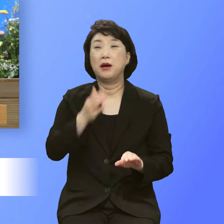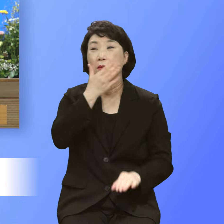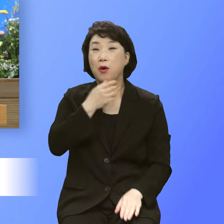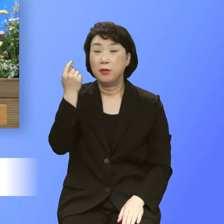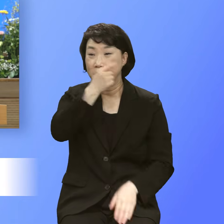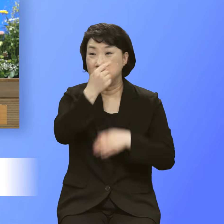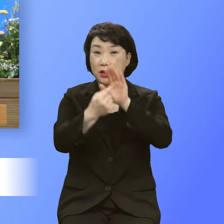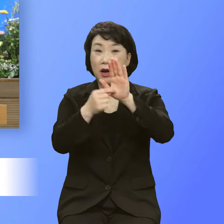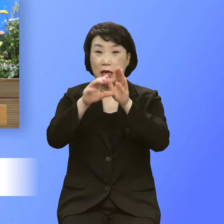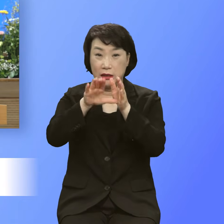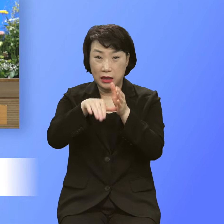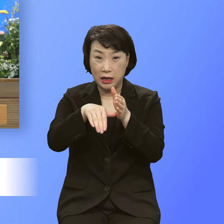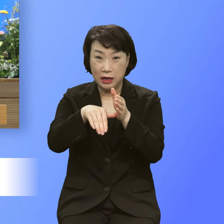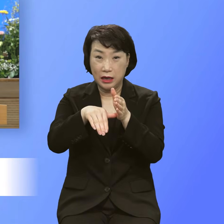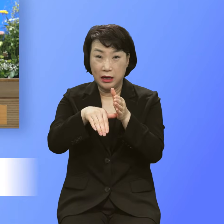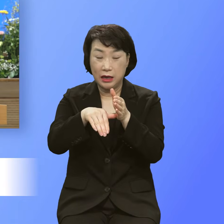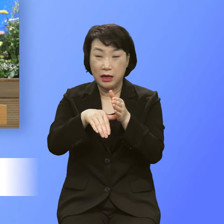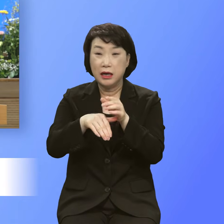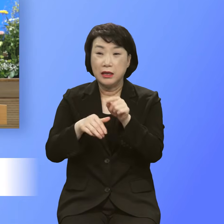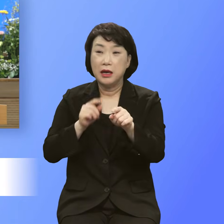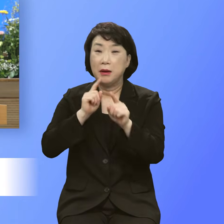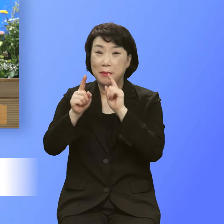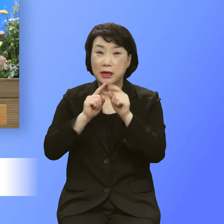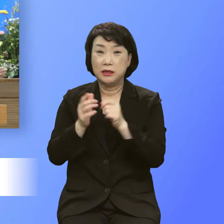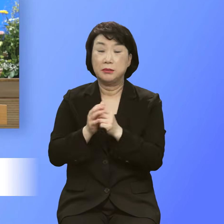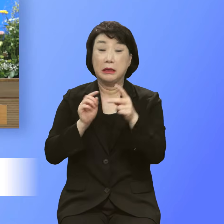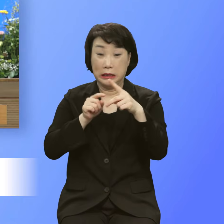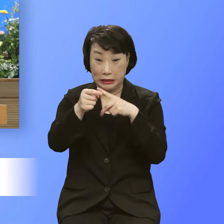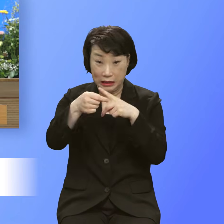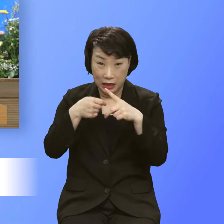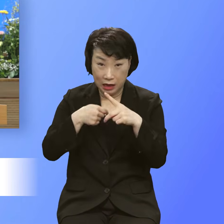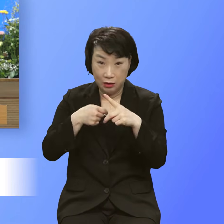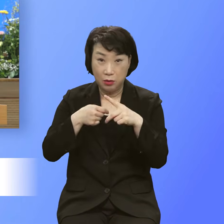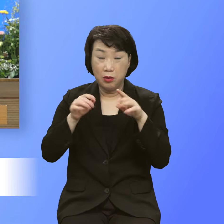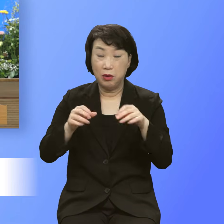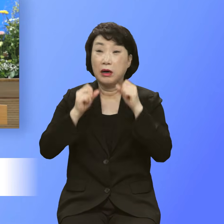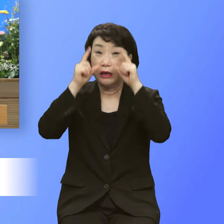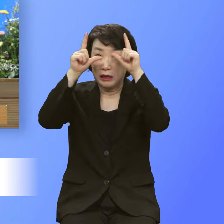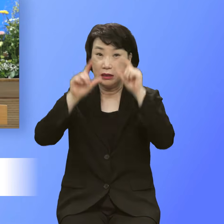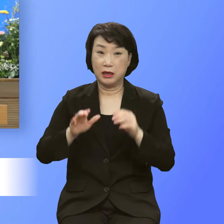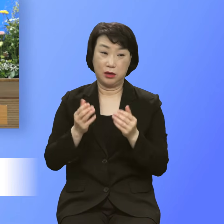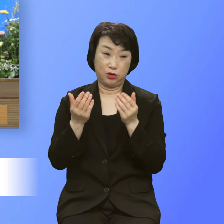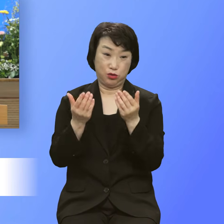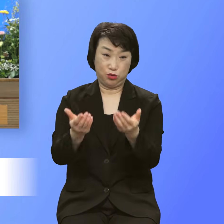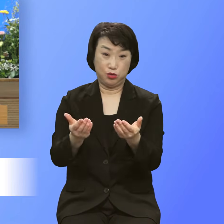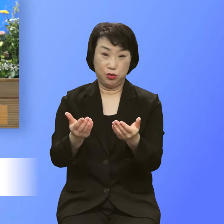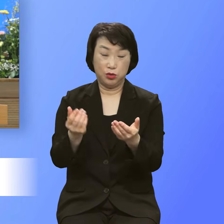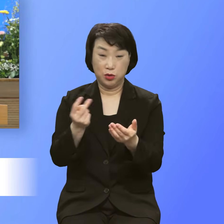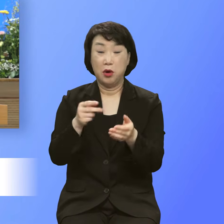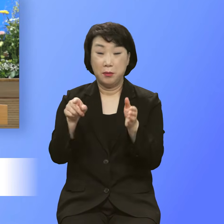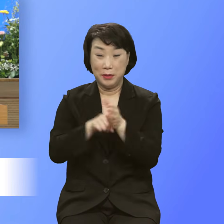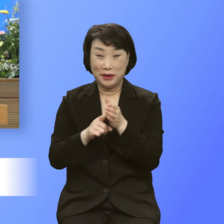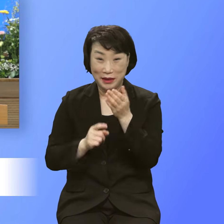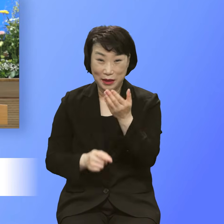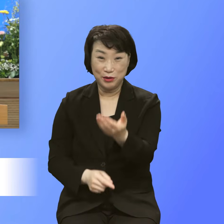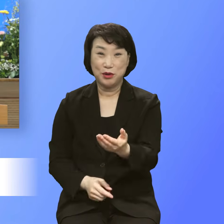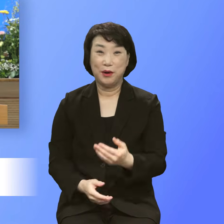복음이 증거질 때 그 말씀을 이해하고 깨닫게 하고 믿게